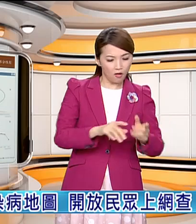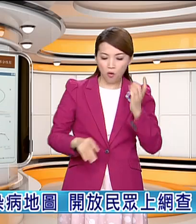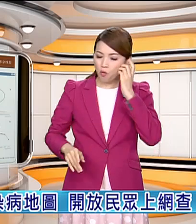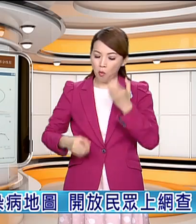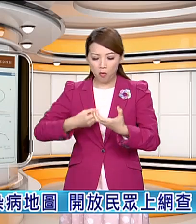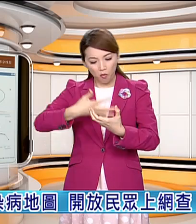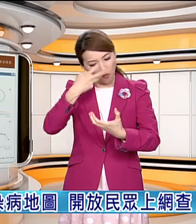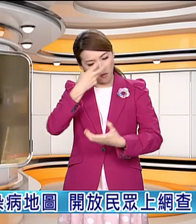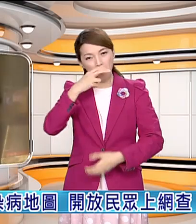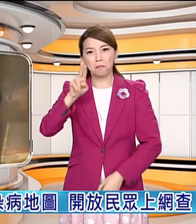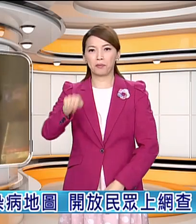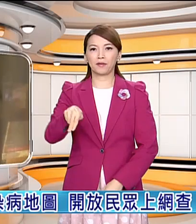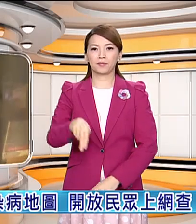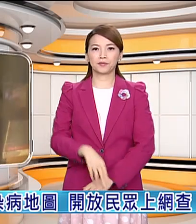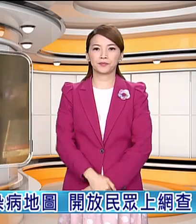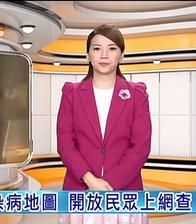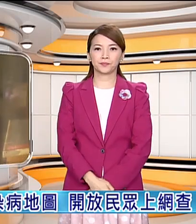上查询到最新的疫情。